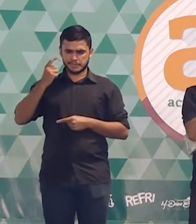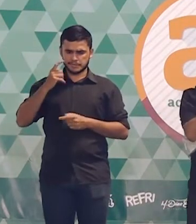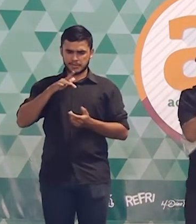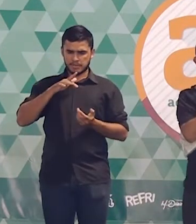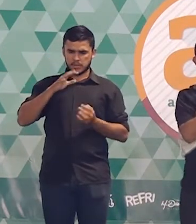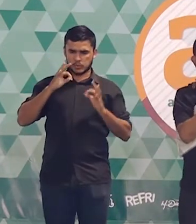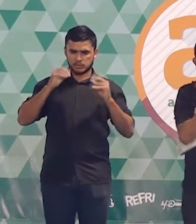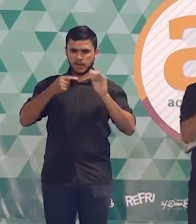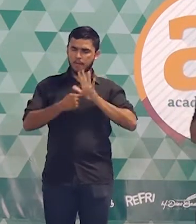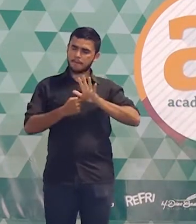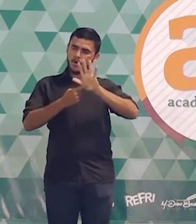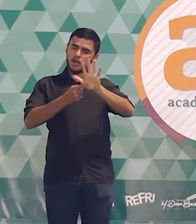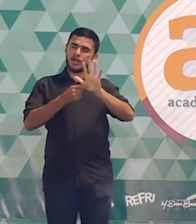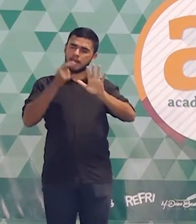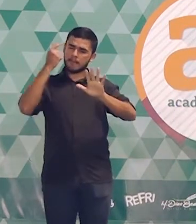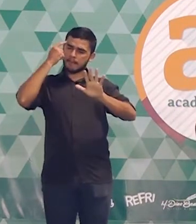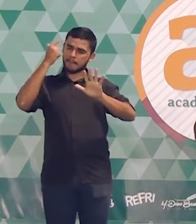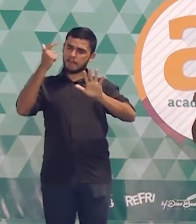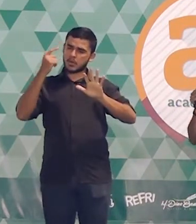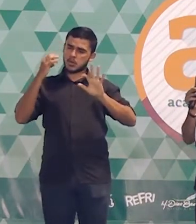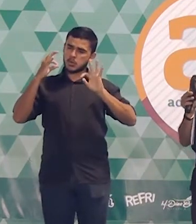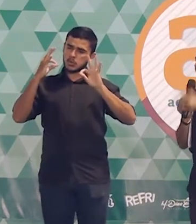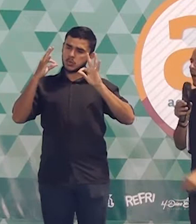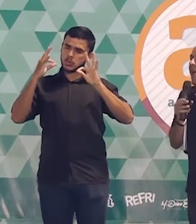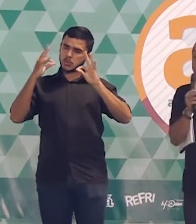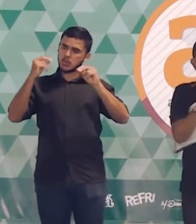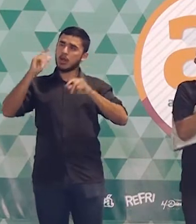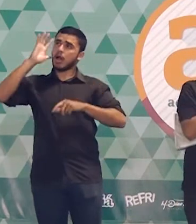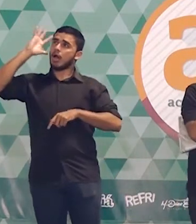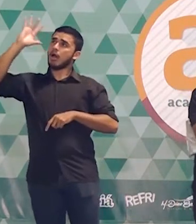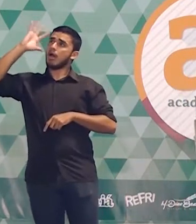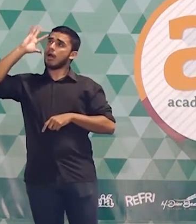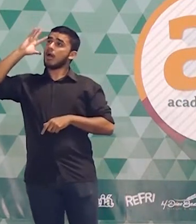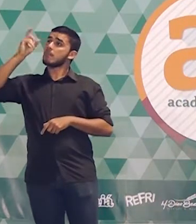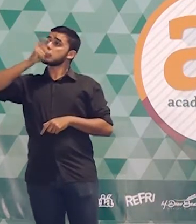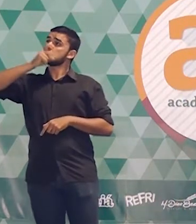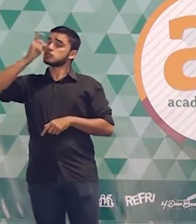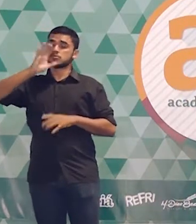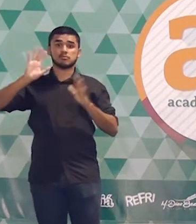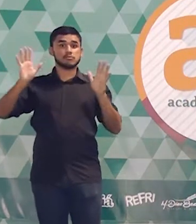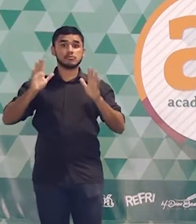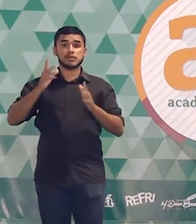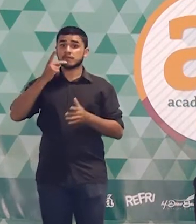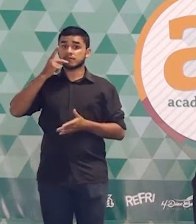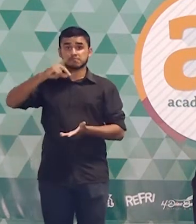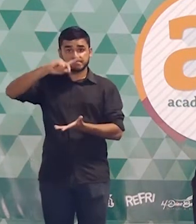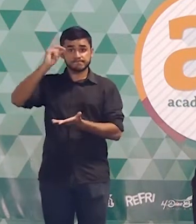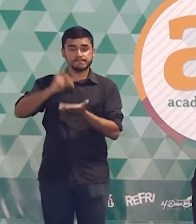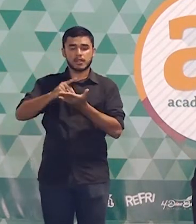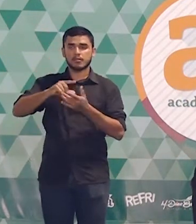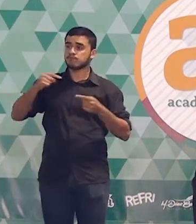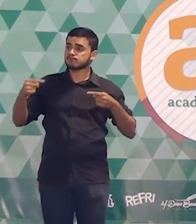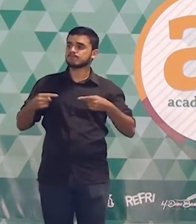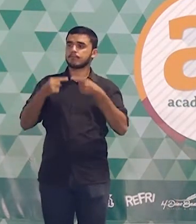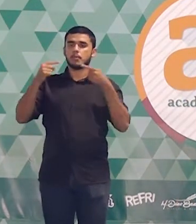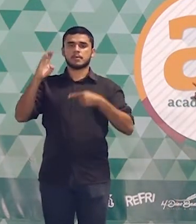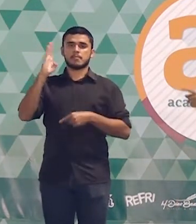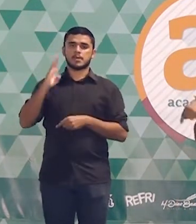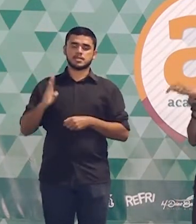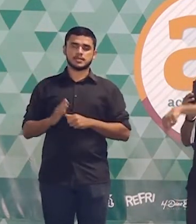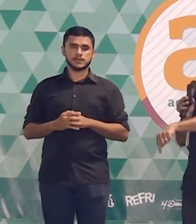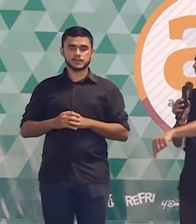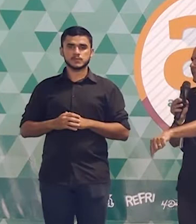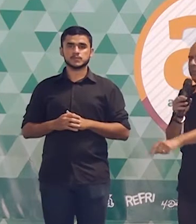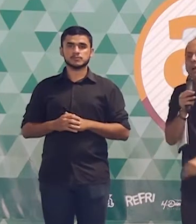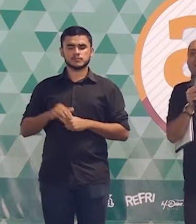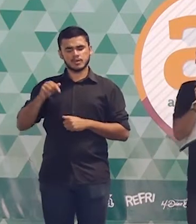de serafins e de mulheres de barriga verde, não, é uma realidade nossa. Porque,